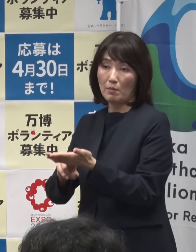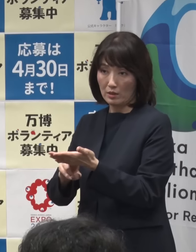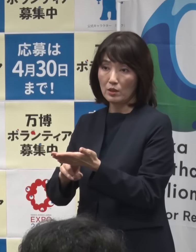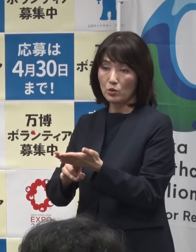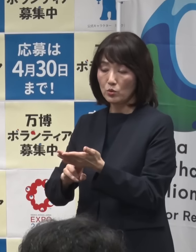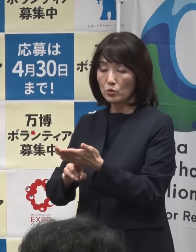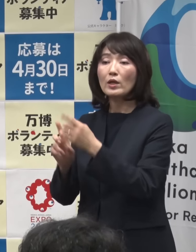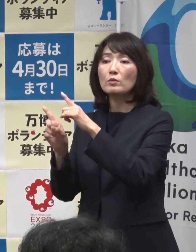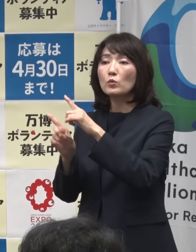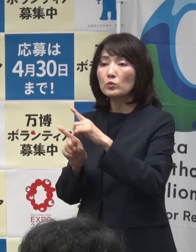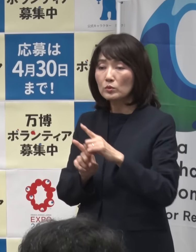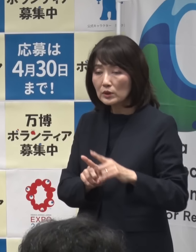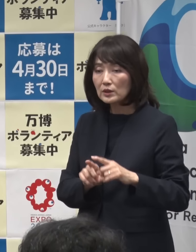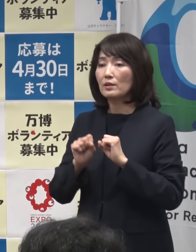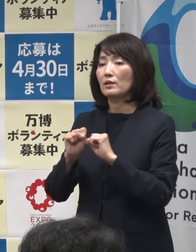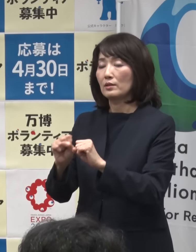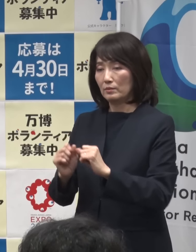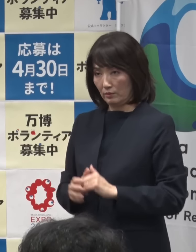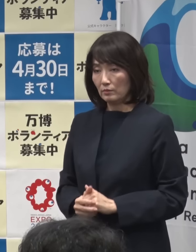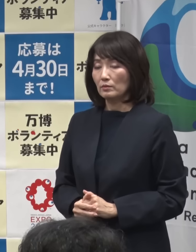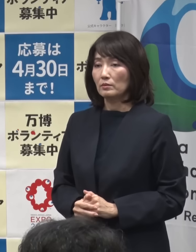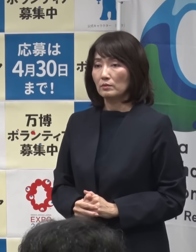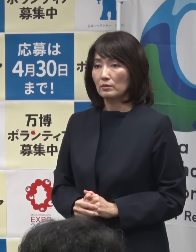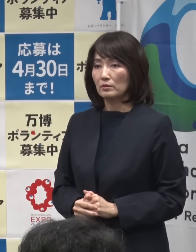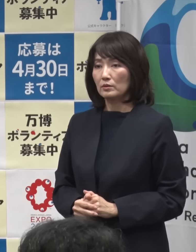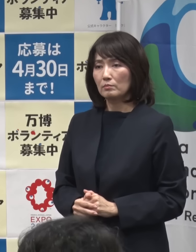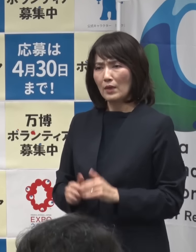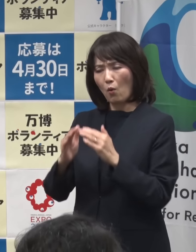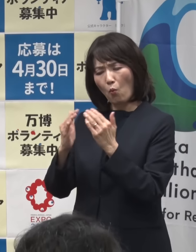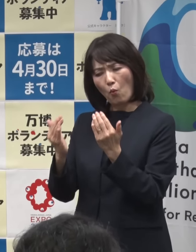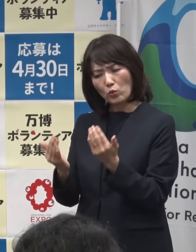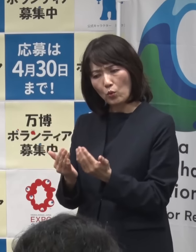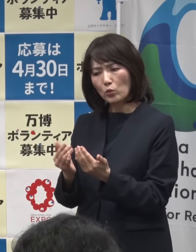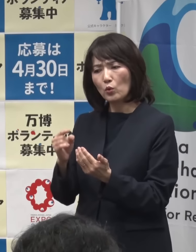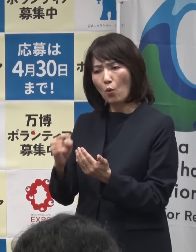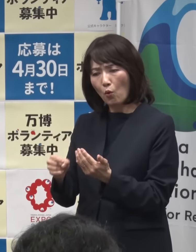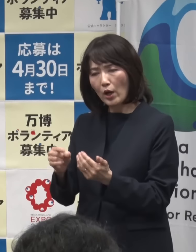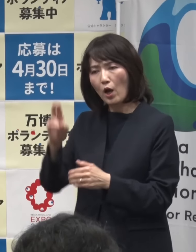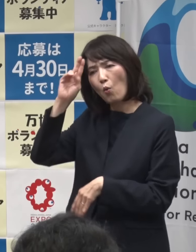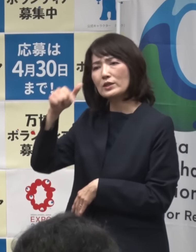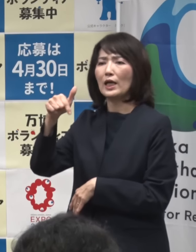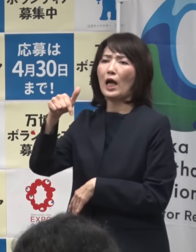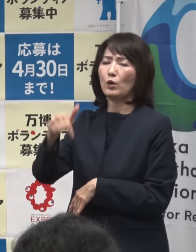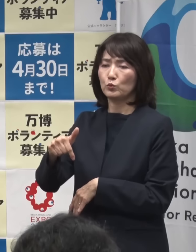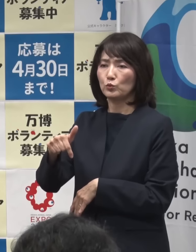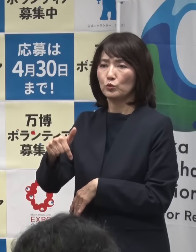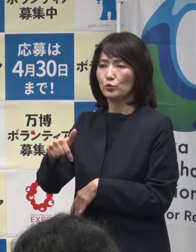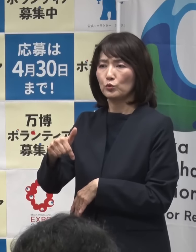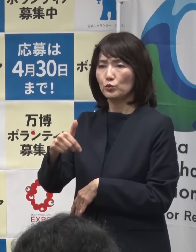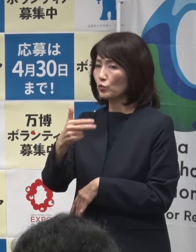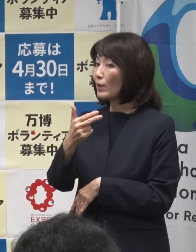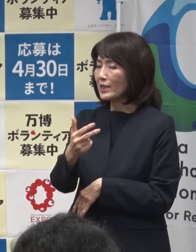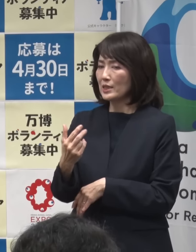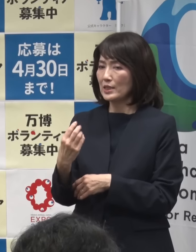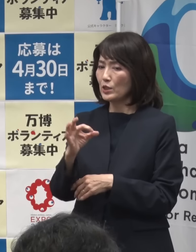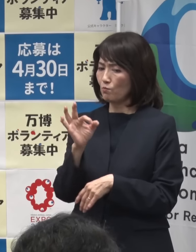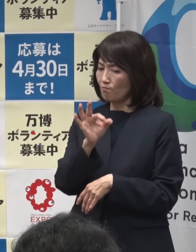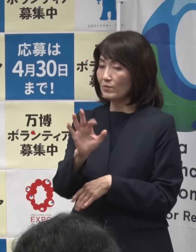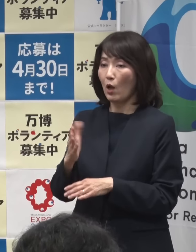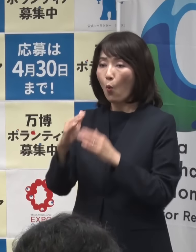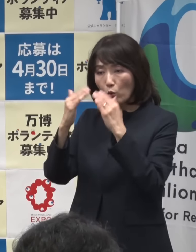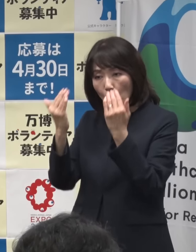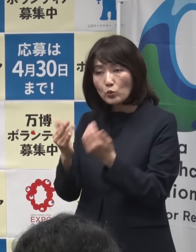に基づいて行っていくということになりますが、ほとんどこれがかかっているのは大阪府、大阪市でかかっているところがあまりありませんので、